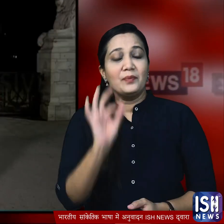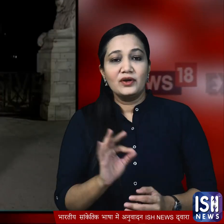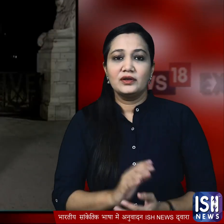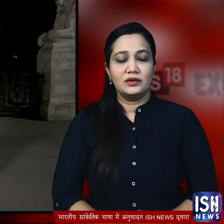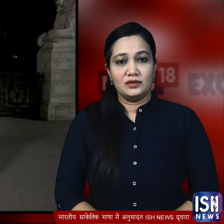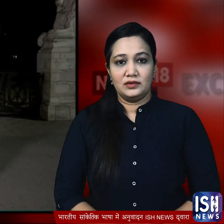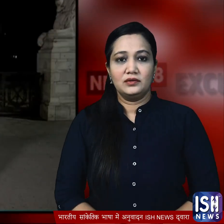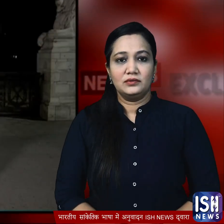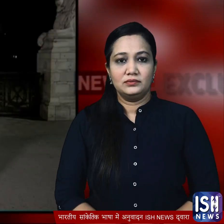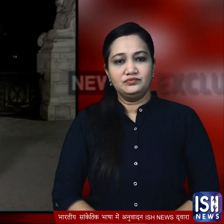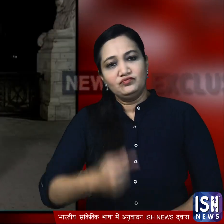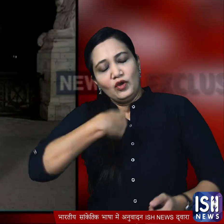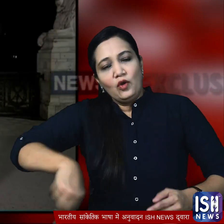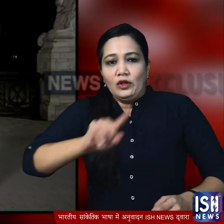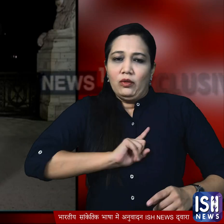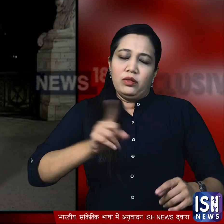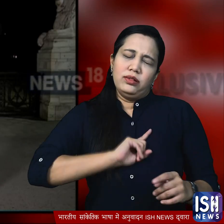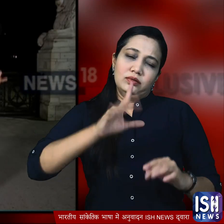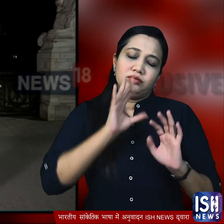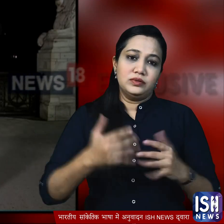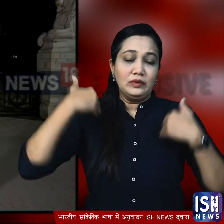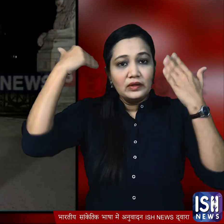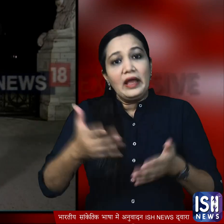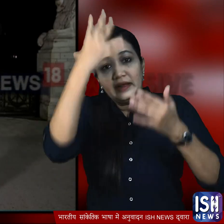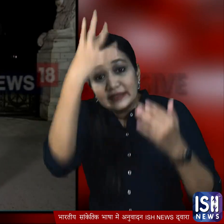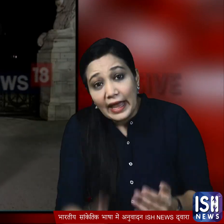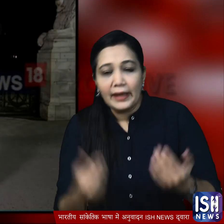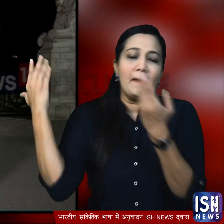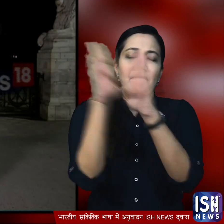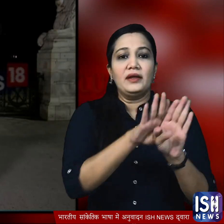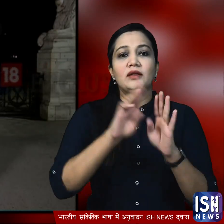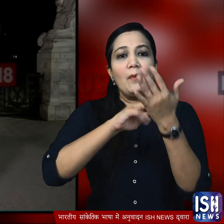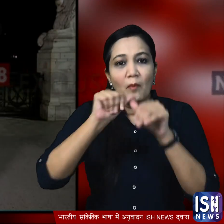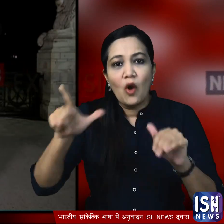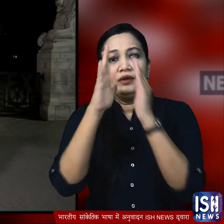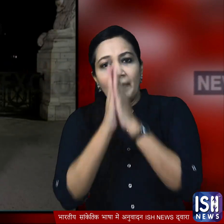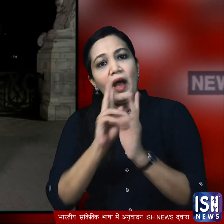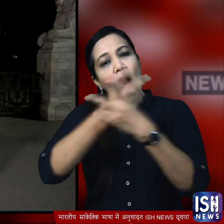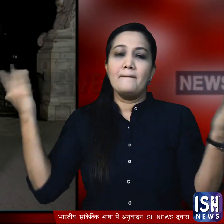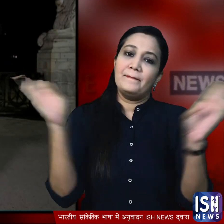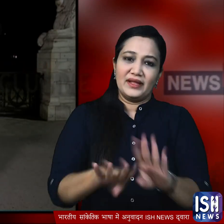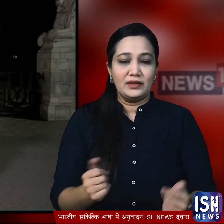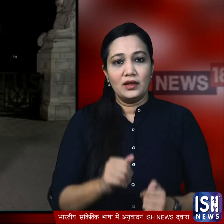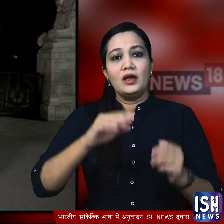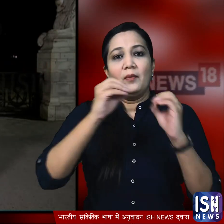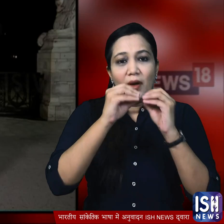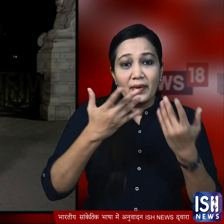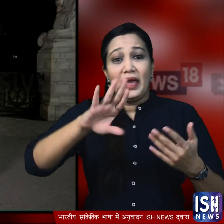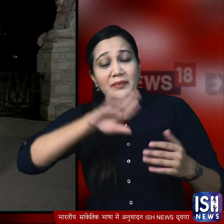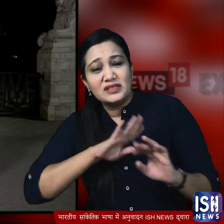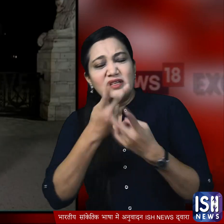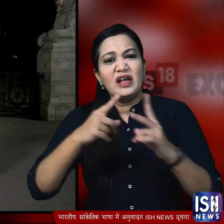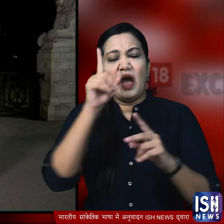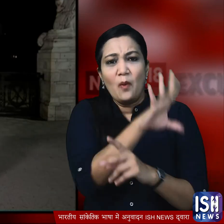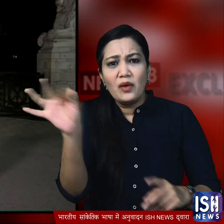हम सब ने मनमानी करके नाइट कर्फ्यू लगवा दिया। शॉपिंग मॉल से लेकर मंदिर तक बंद करवा दिए। मुंबई और महाराष्ट्र में तो